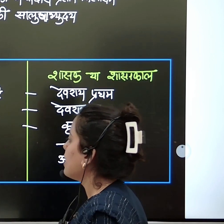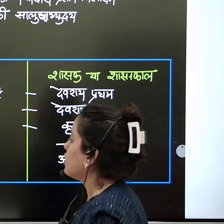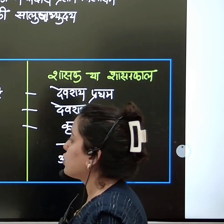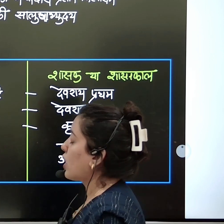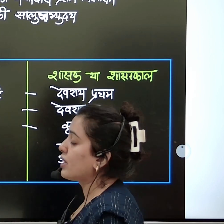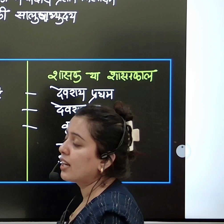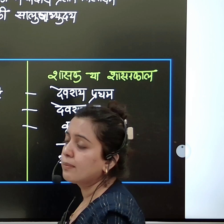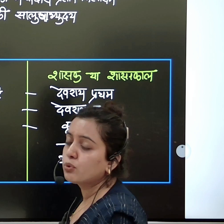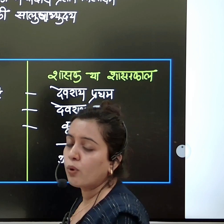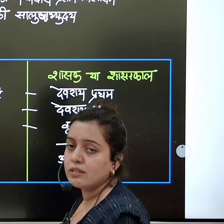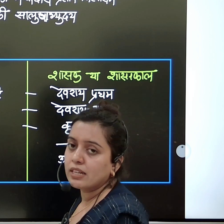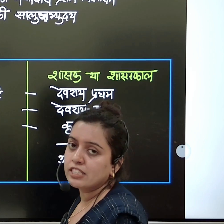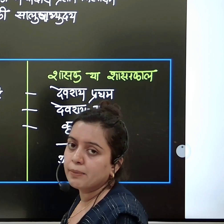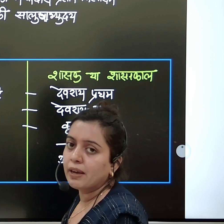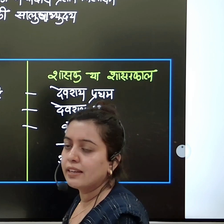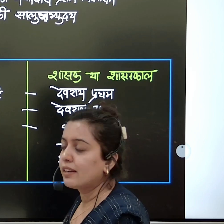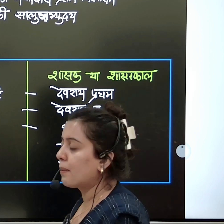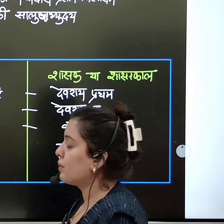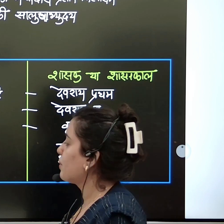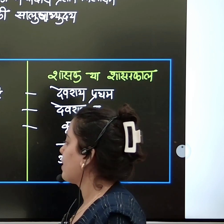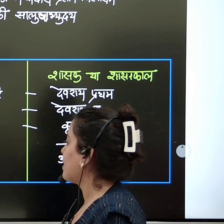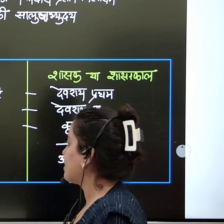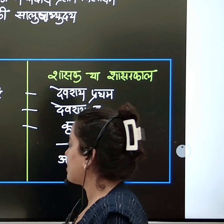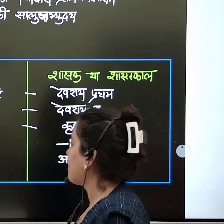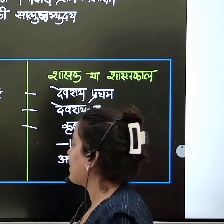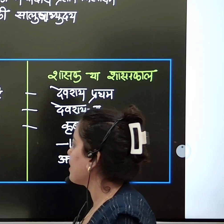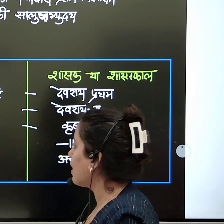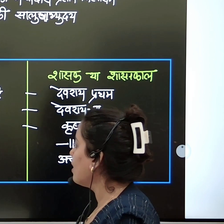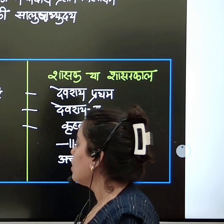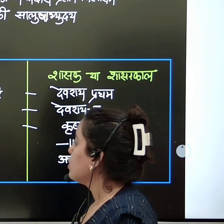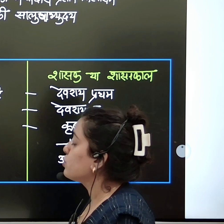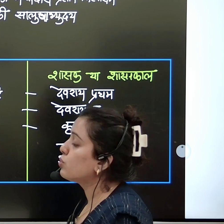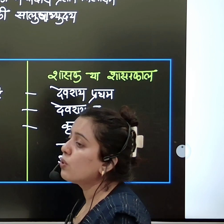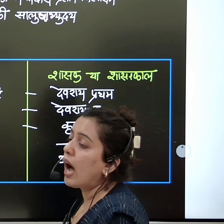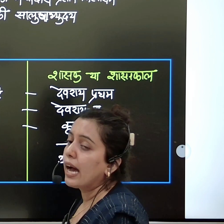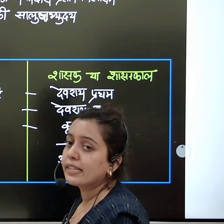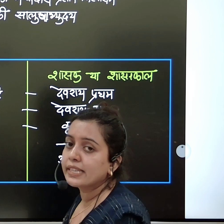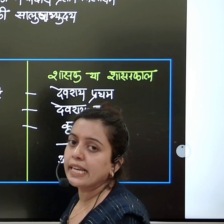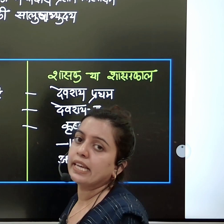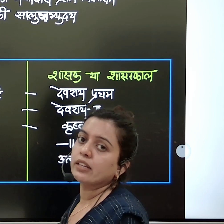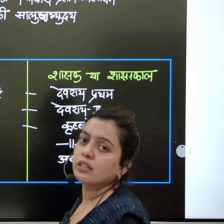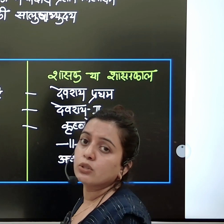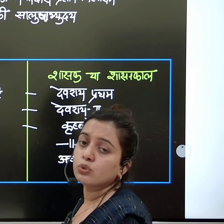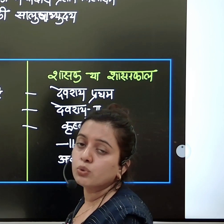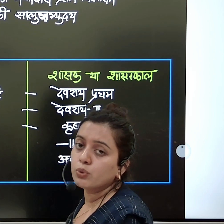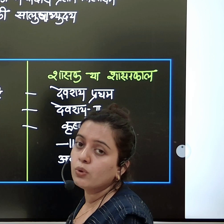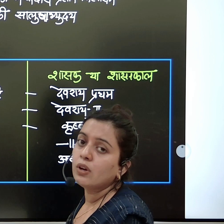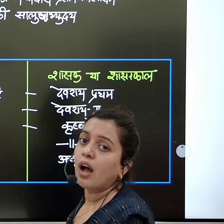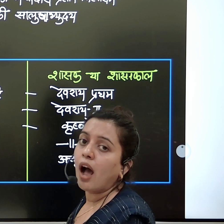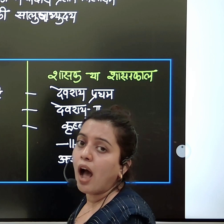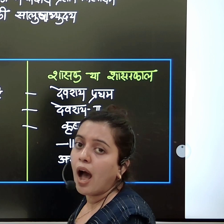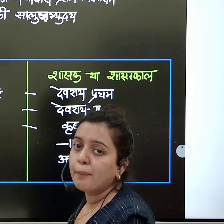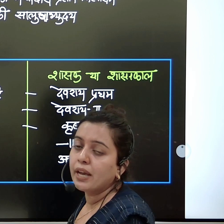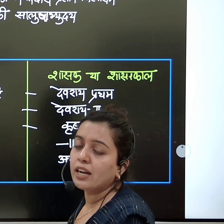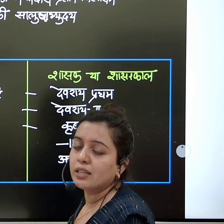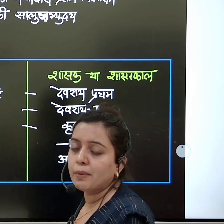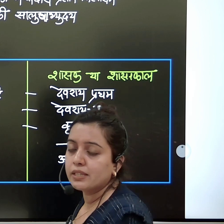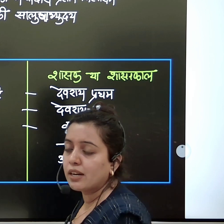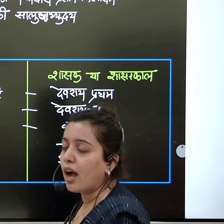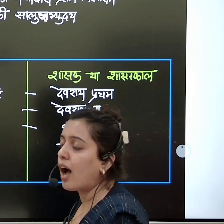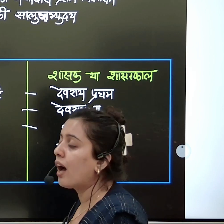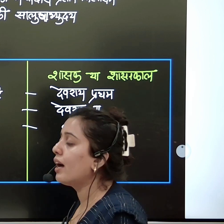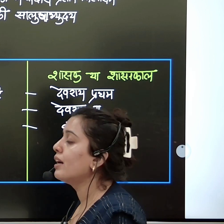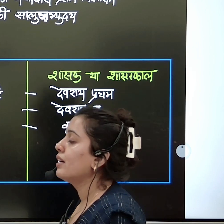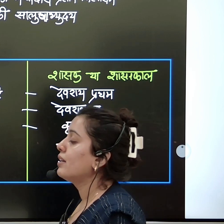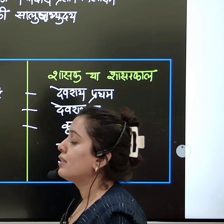ठीक, चौथा नाम थोड़ा सा अजीब है लेकिन आप लोग को याद रखना पड़ेगा, दुआरते। दू आ में आ की